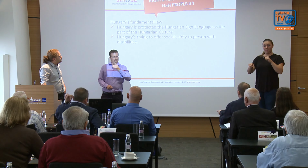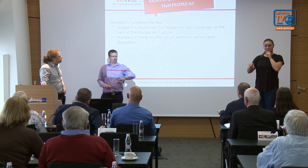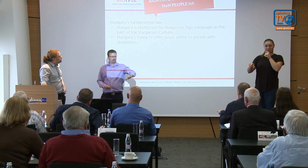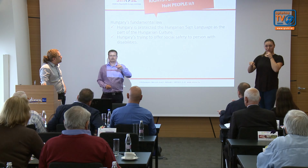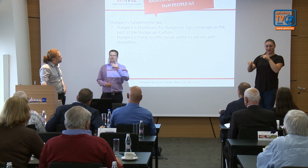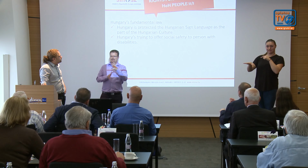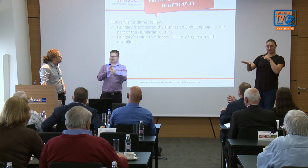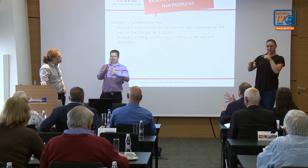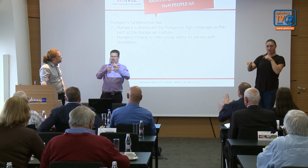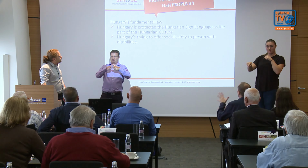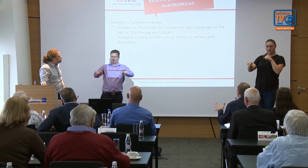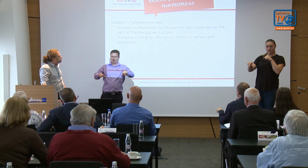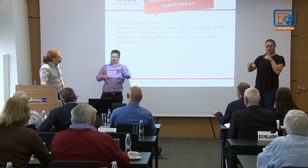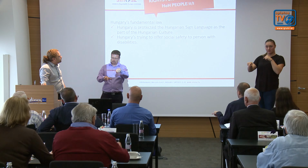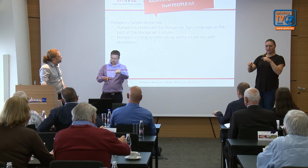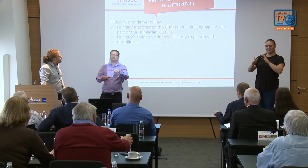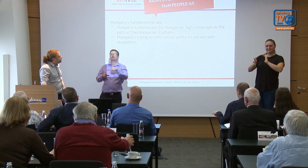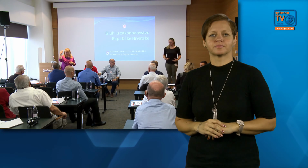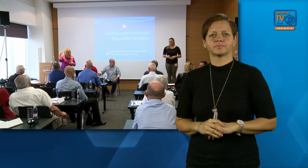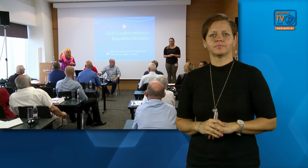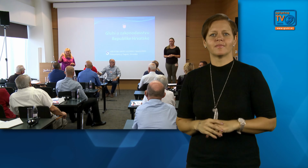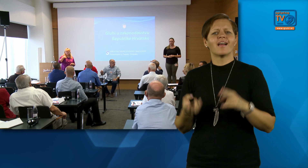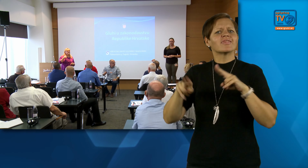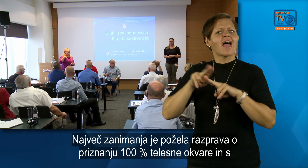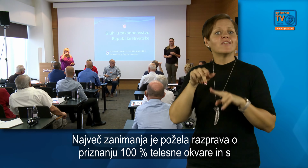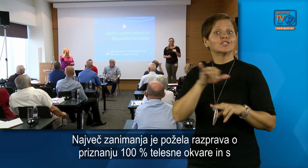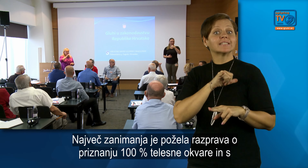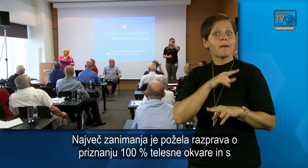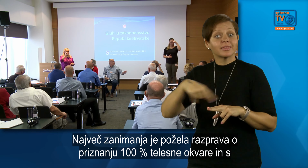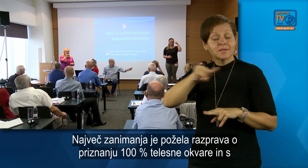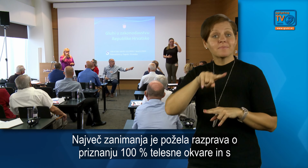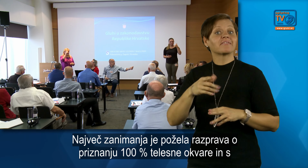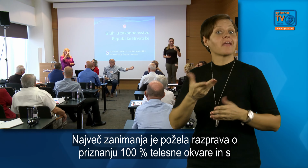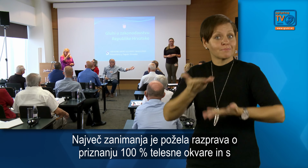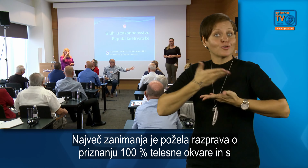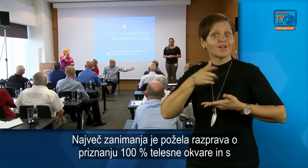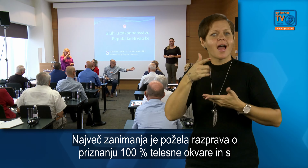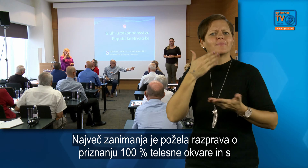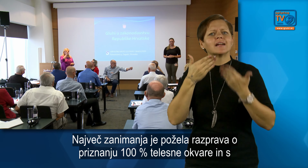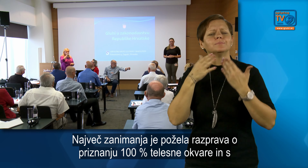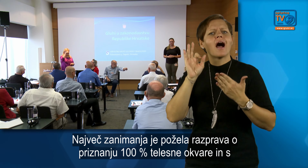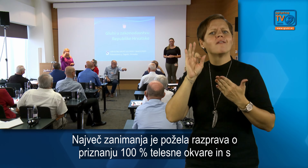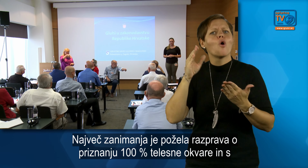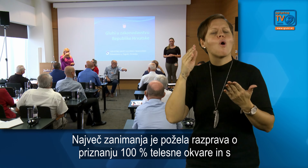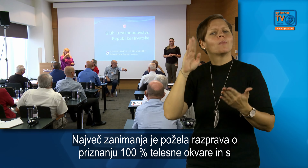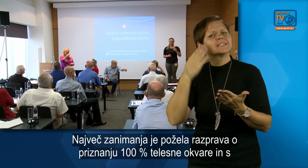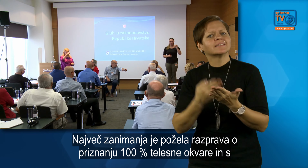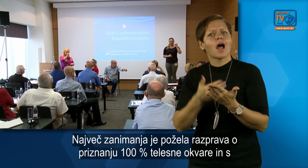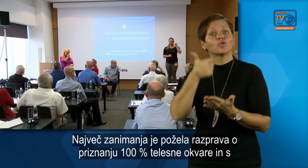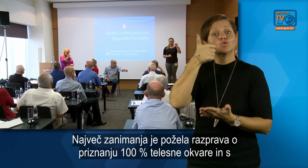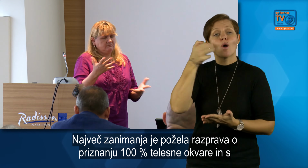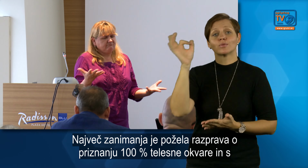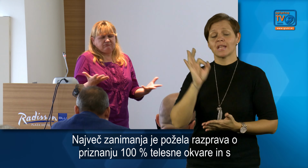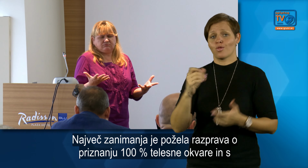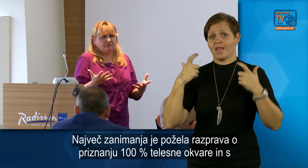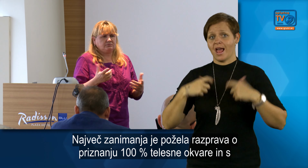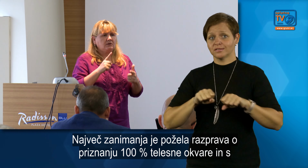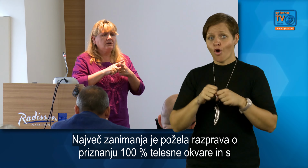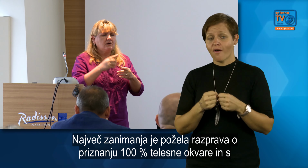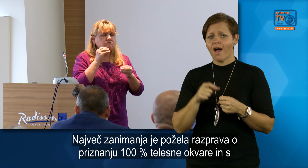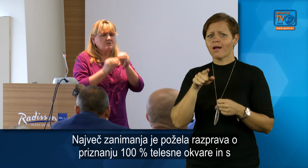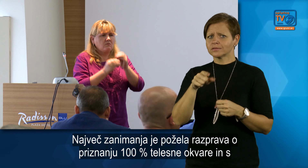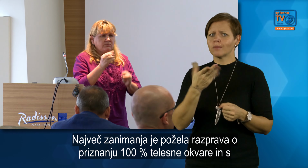vlada, madžarska vlada. Največ zanimanja je požela razprava o priznanju 100-odstotne